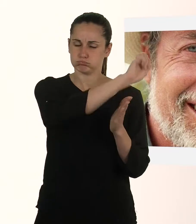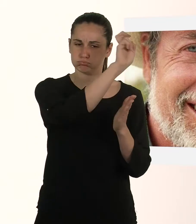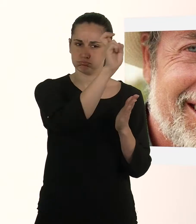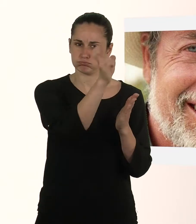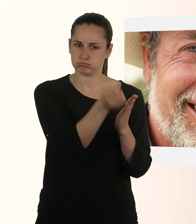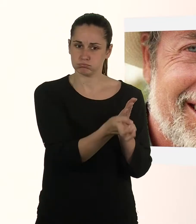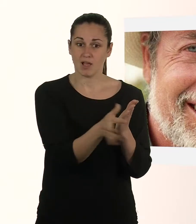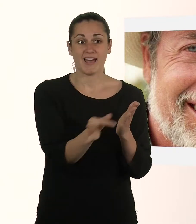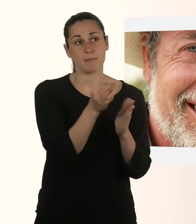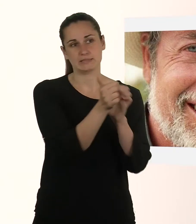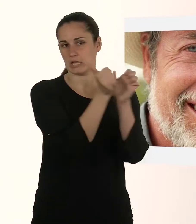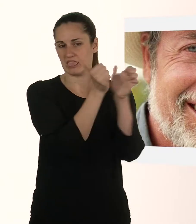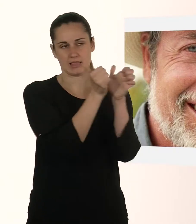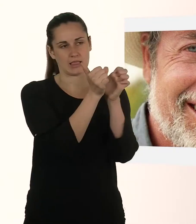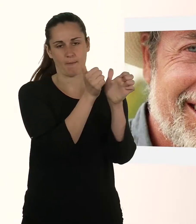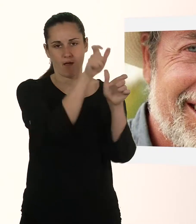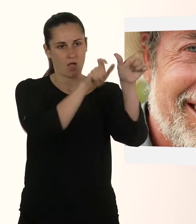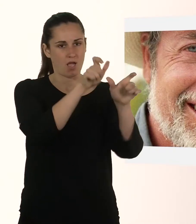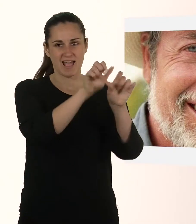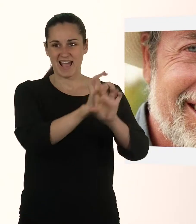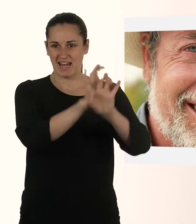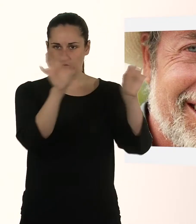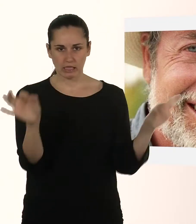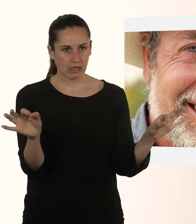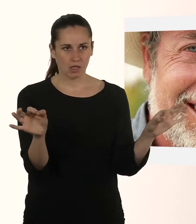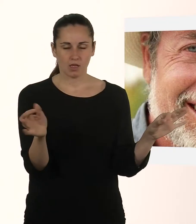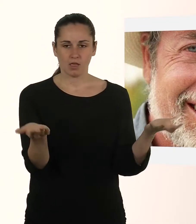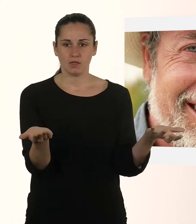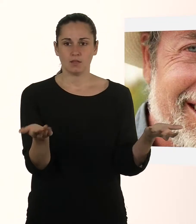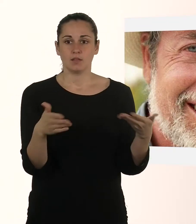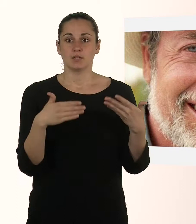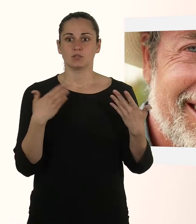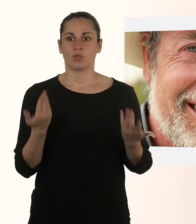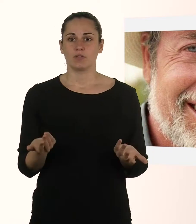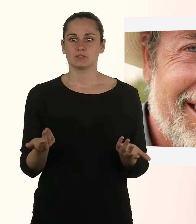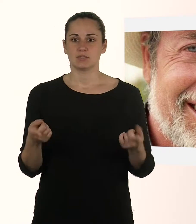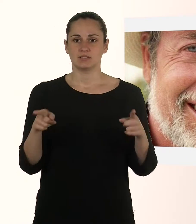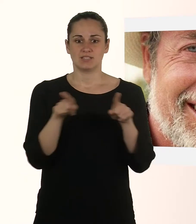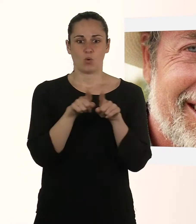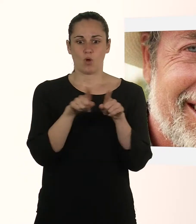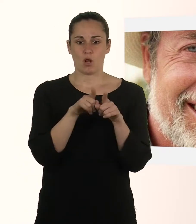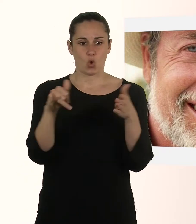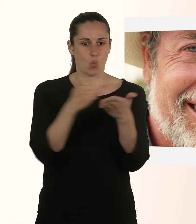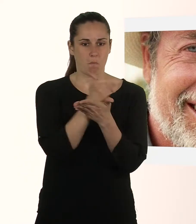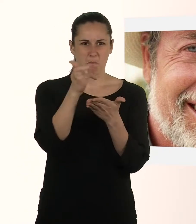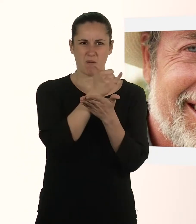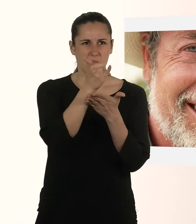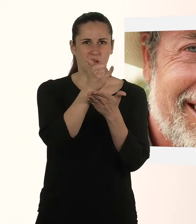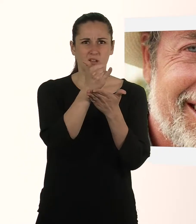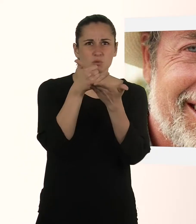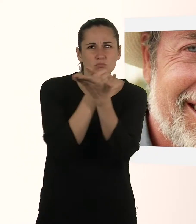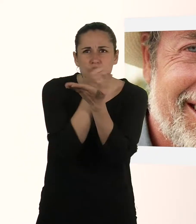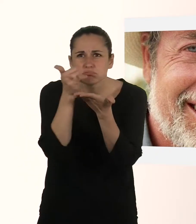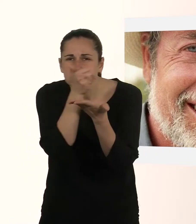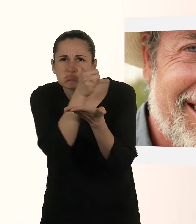citar a nadie, absolutamente a nadie, a ninguno de sus referentes, que realmente es como un mapa poliédrico en el que te vas orientando y un